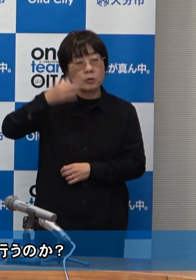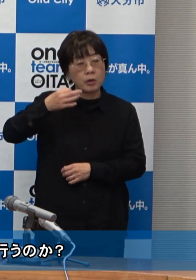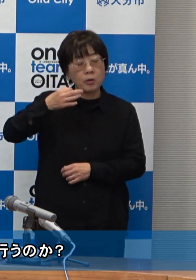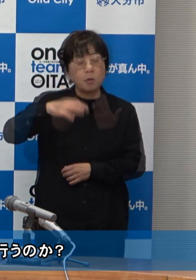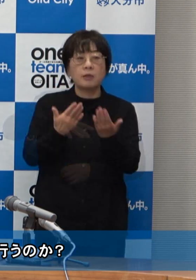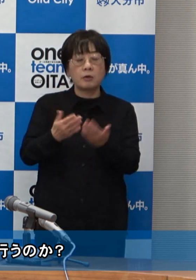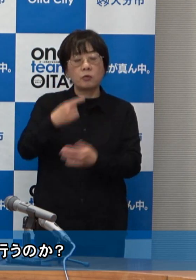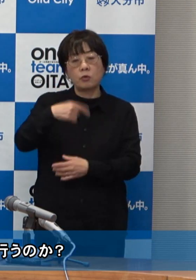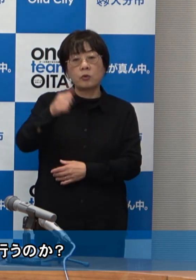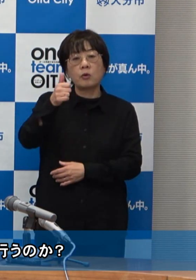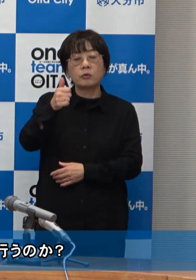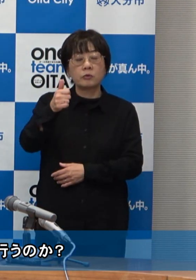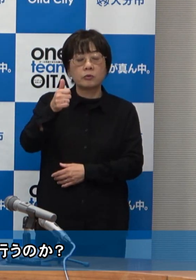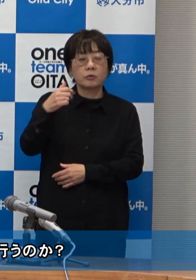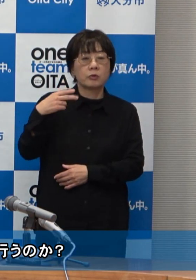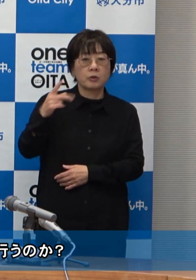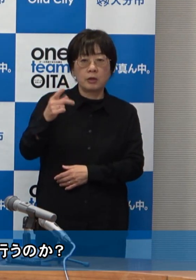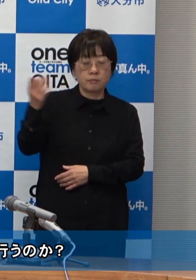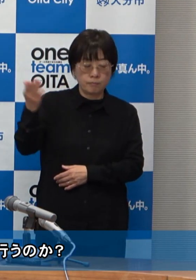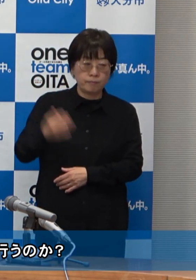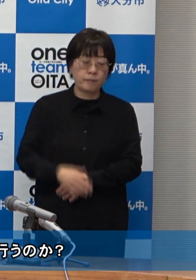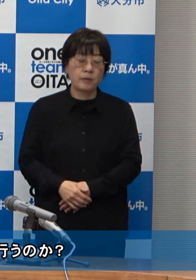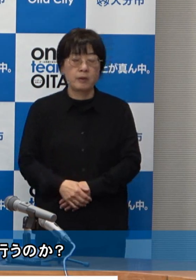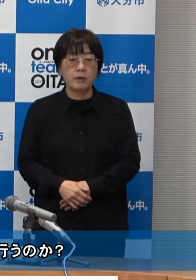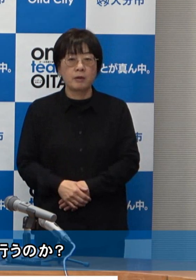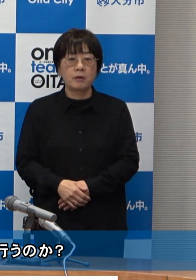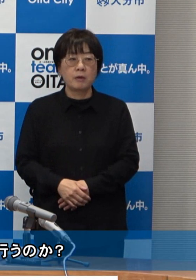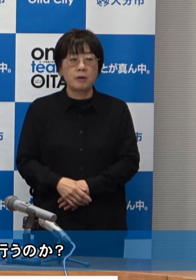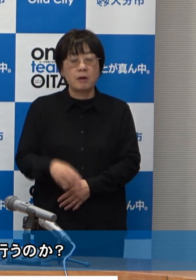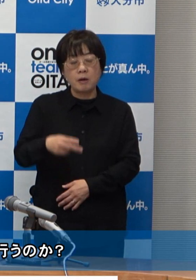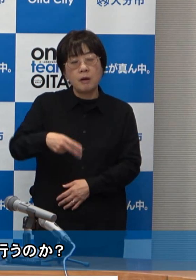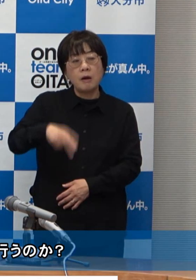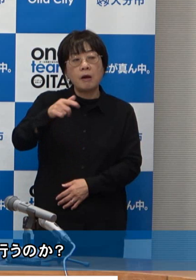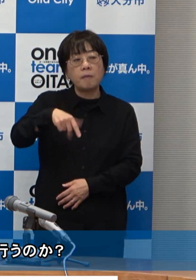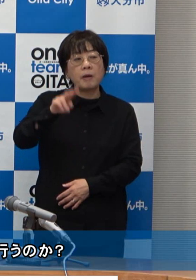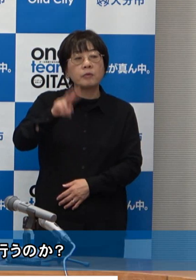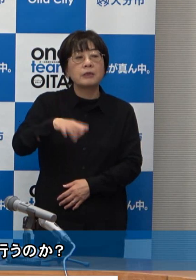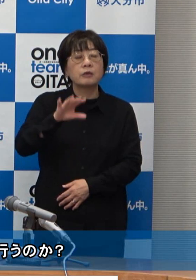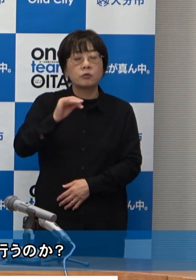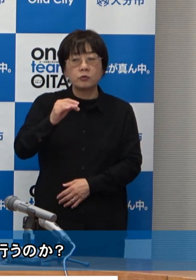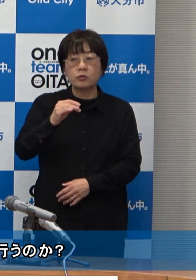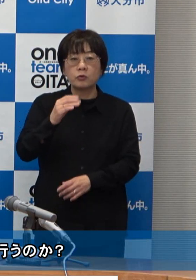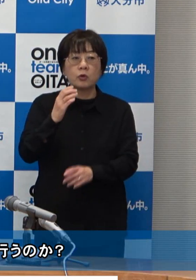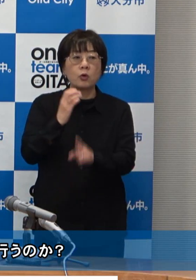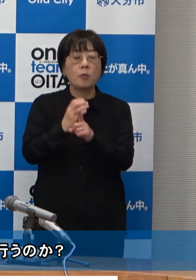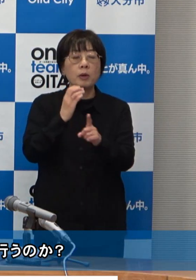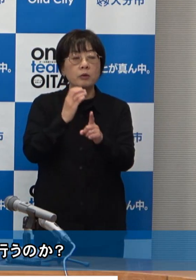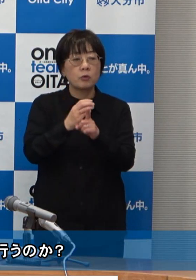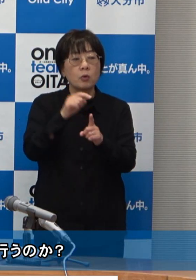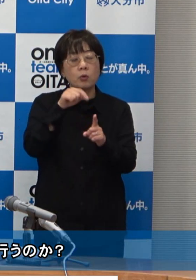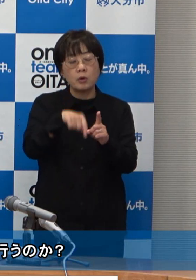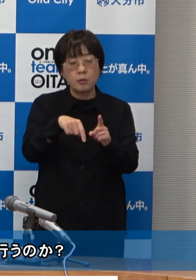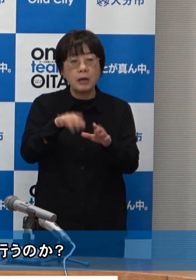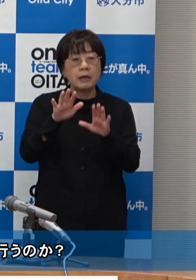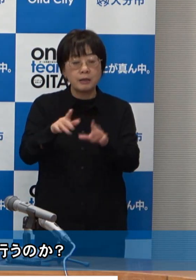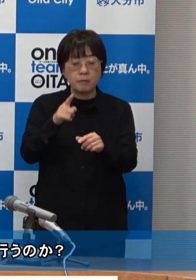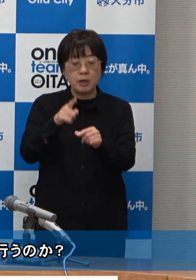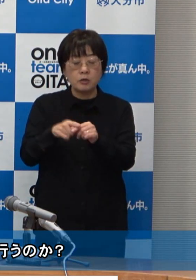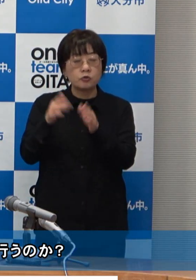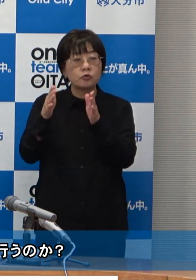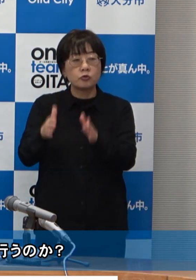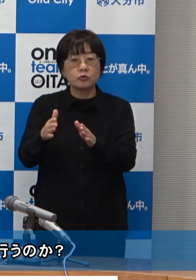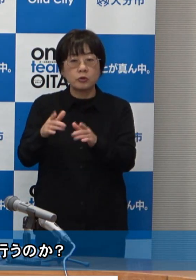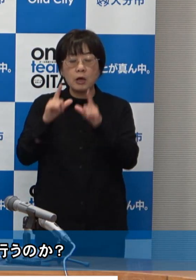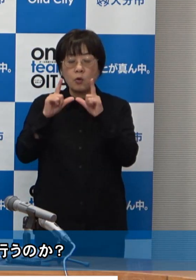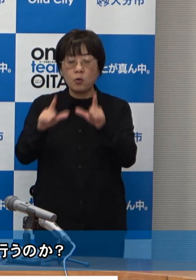ねえあのパブリックコメントにつきましてはあの今中間報告を受けましたのでそれを元にあの事務局の